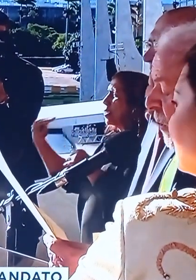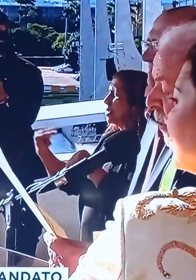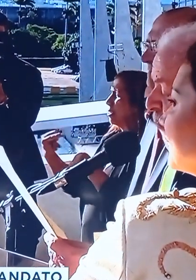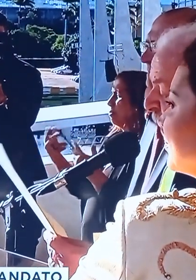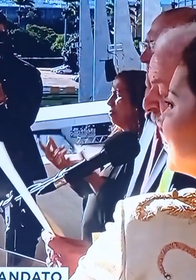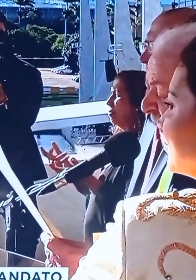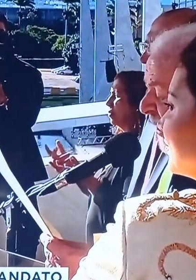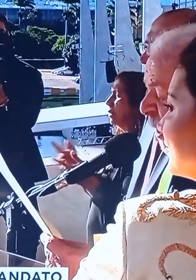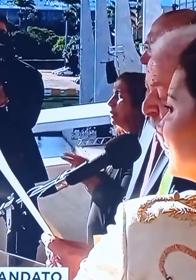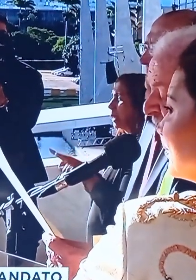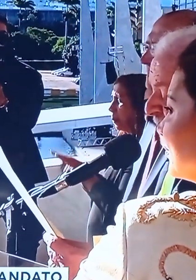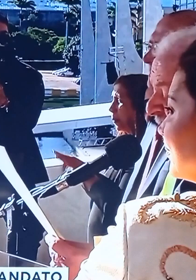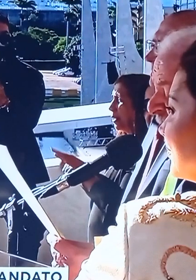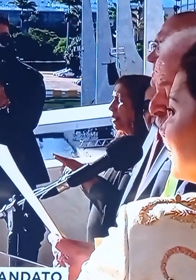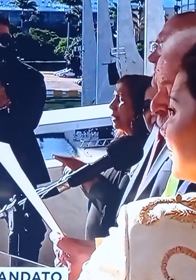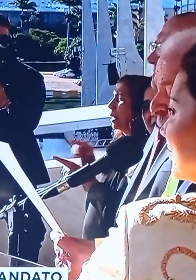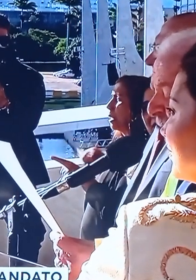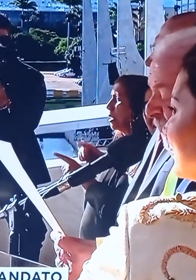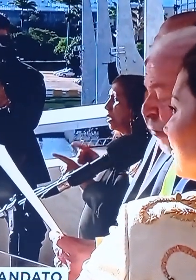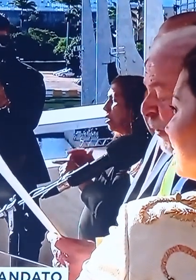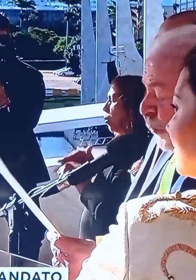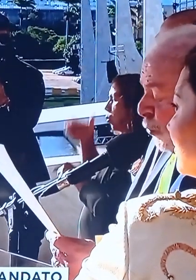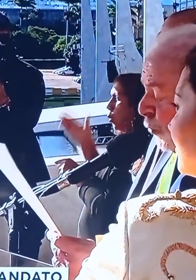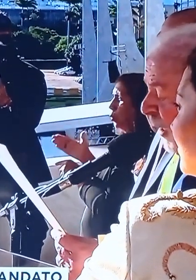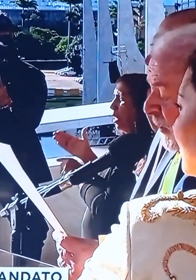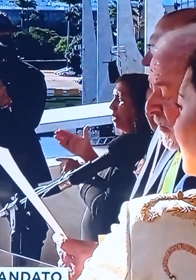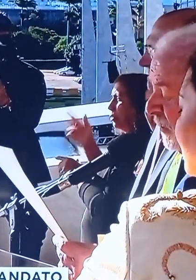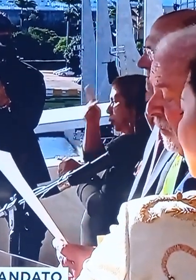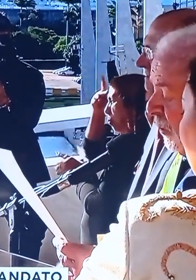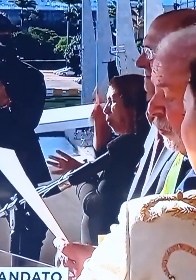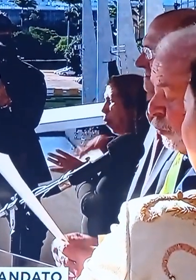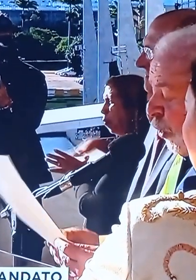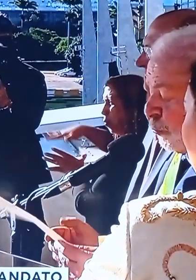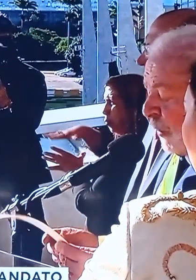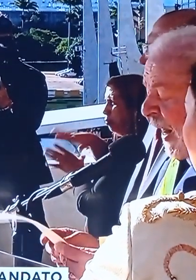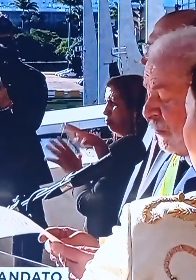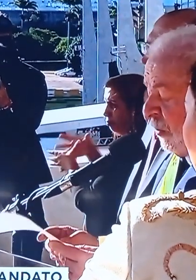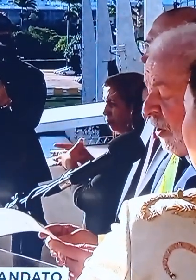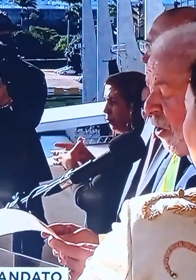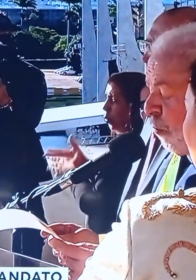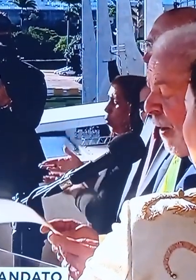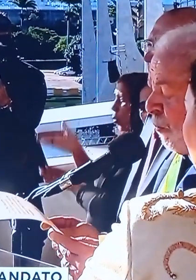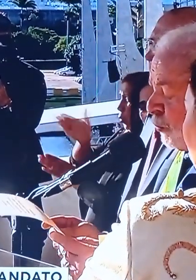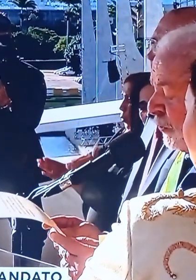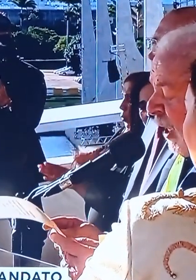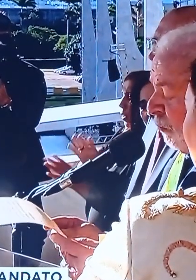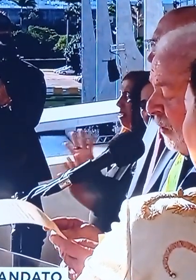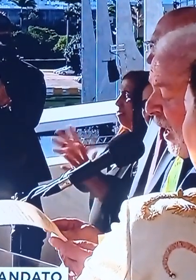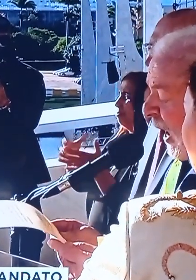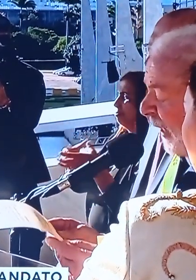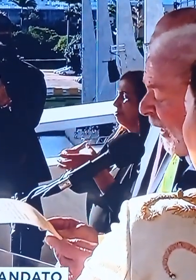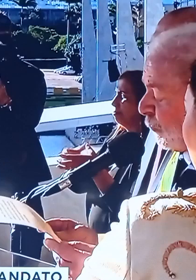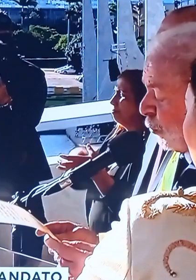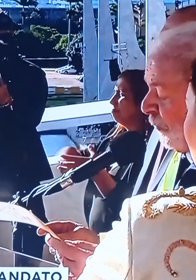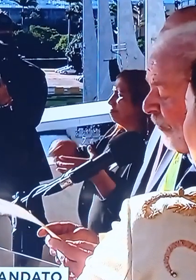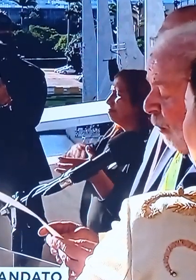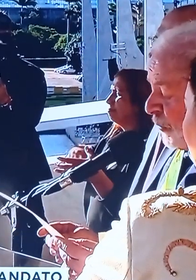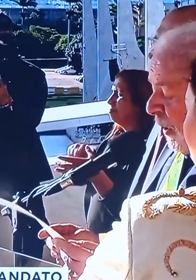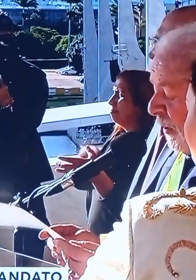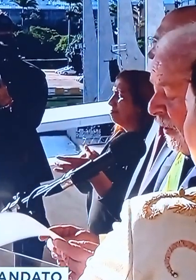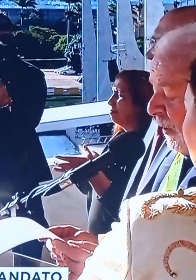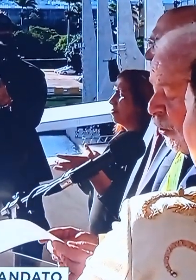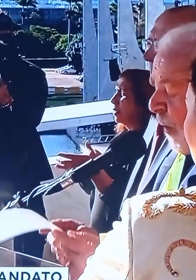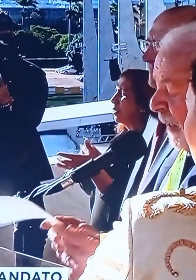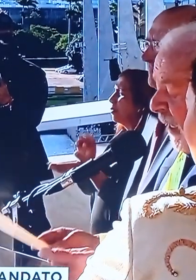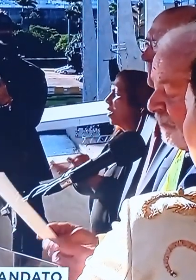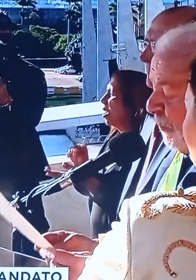lado, uma pequena parcela da população que tudo tem. Do outro lado, uma multidão a quem tudo